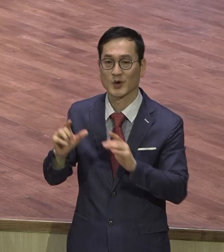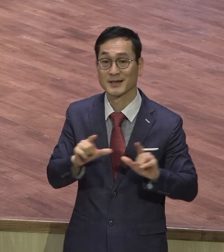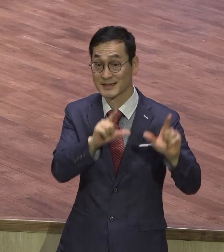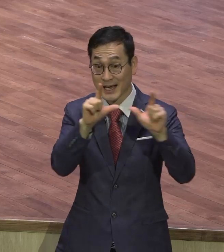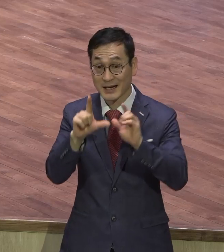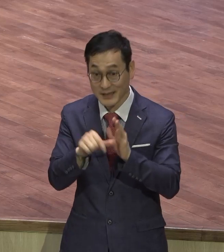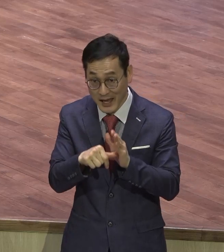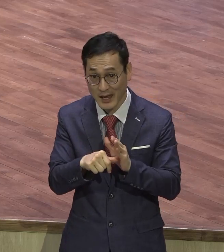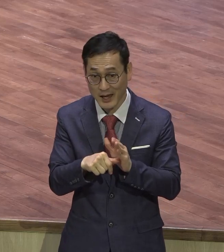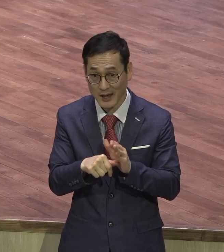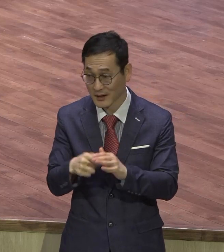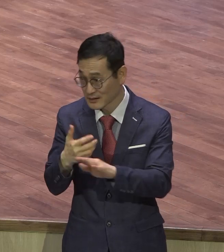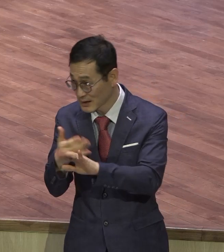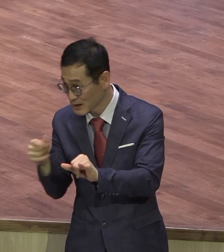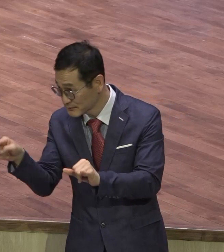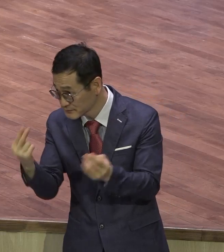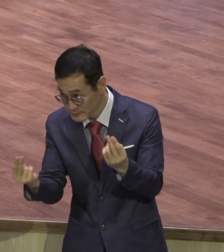다를 수밖에 없지요.